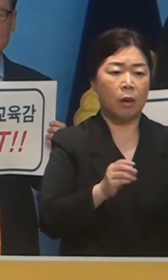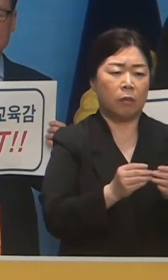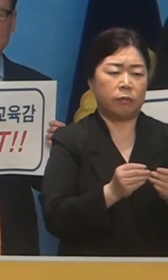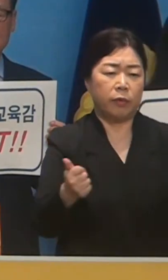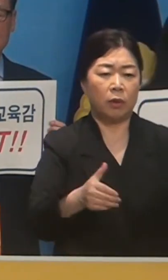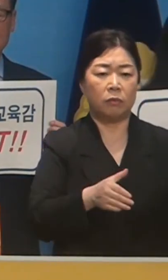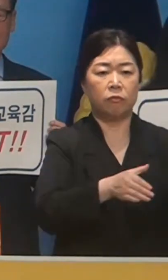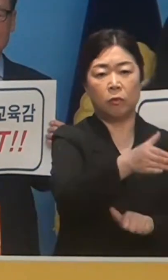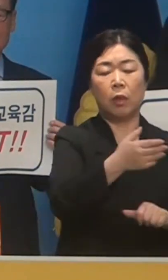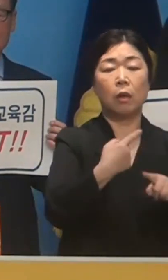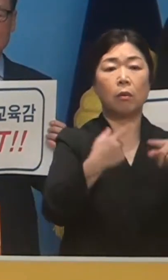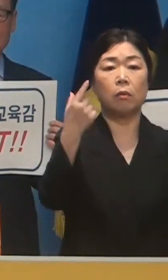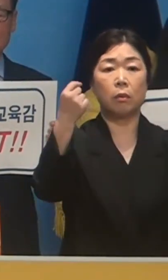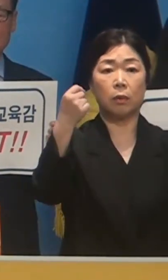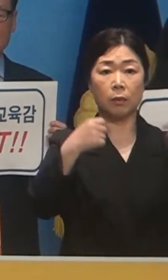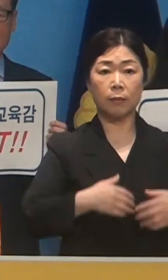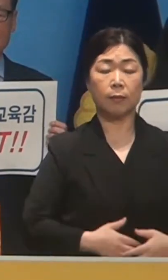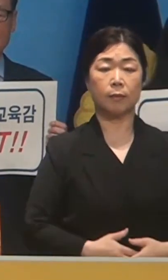죽이겠다는 것입니다.